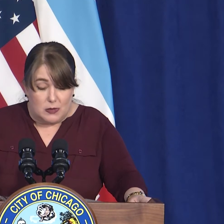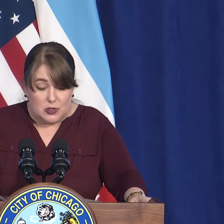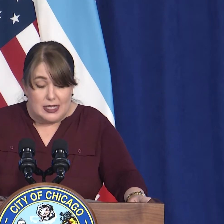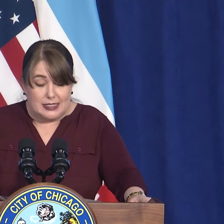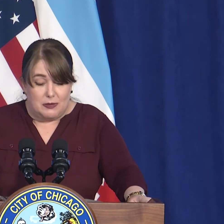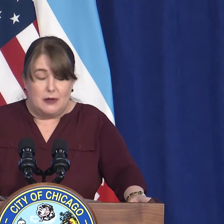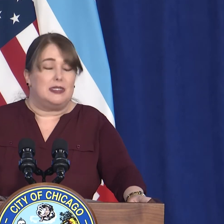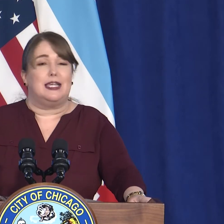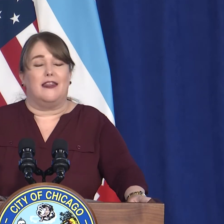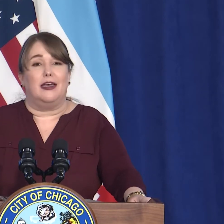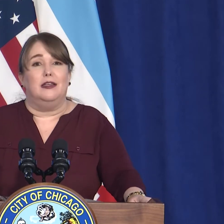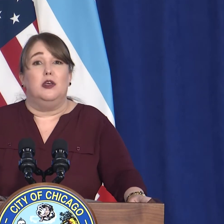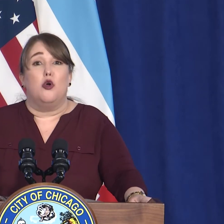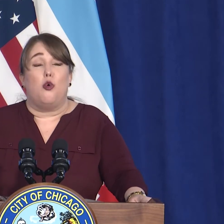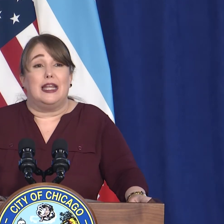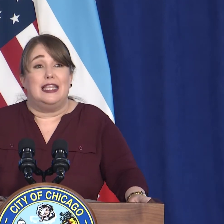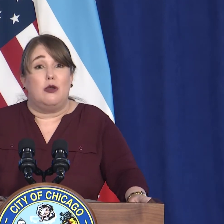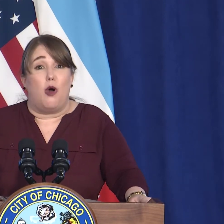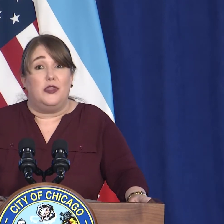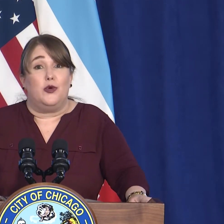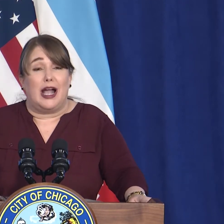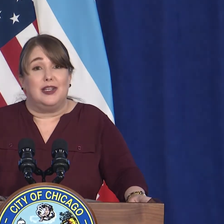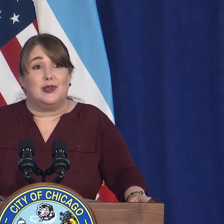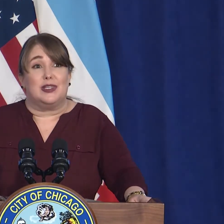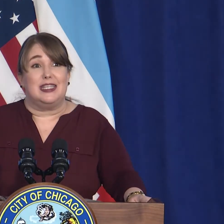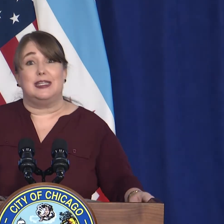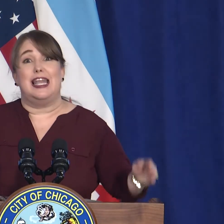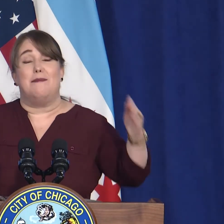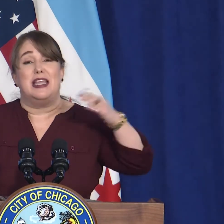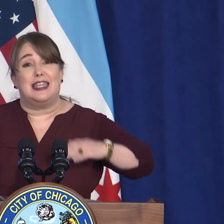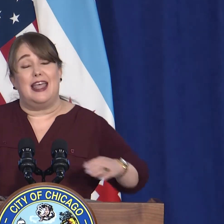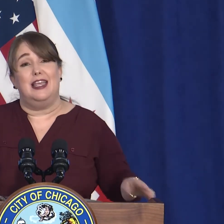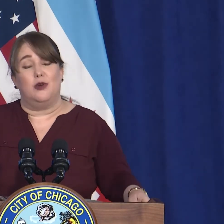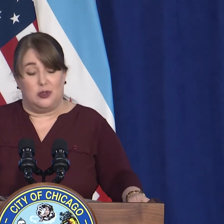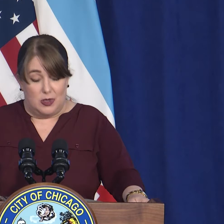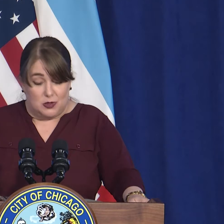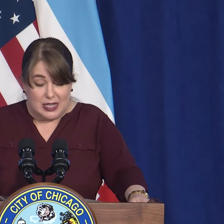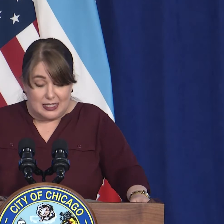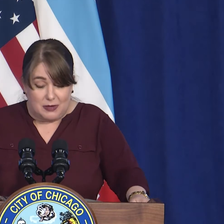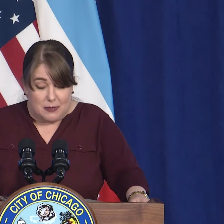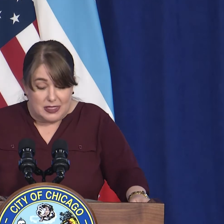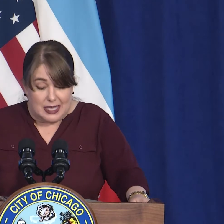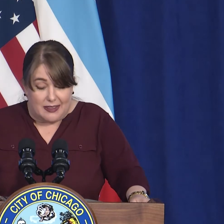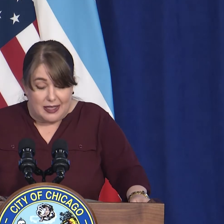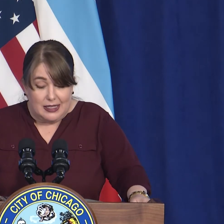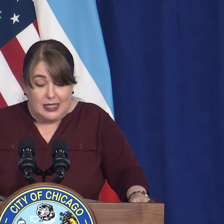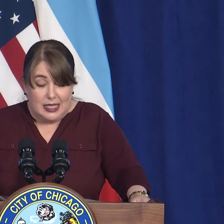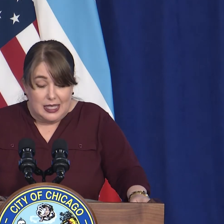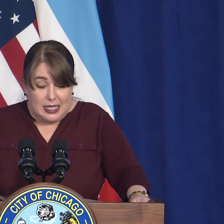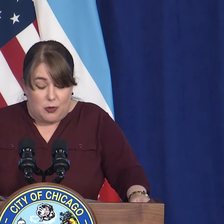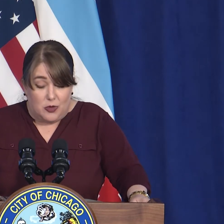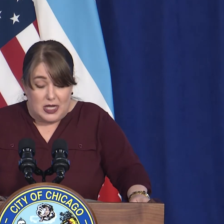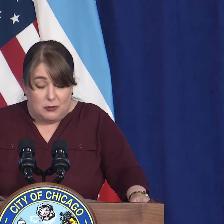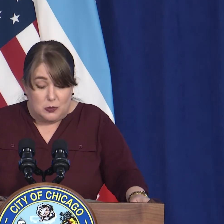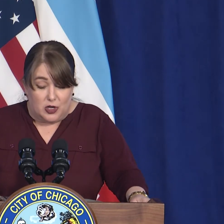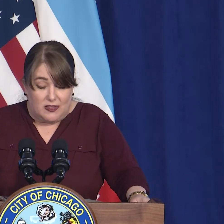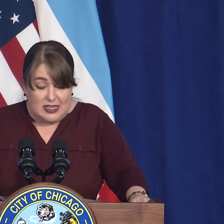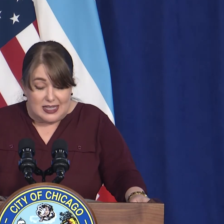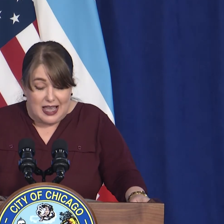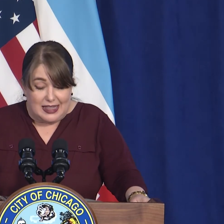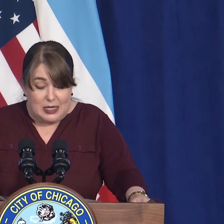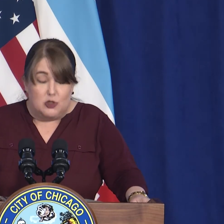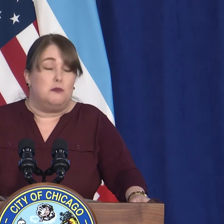que lo tuvimos la semana pasada. 44 casos, es la mitad de lo que tuvimos la semana pasada. Y cuando miramos